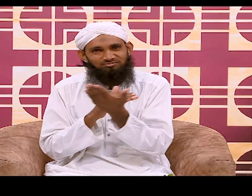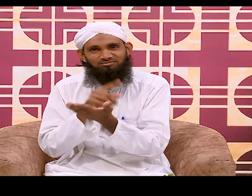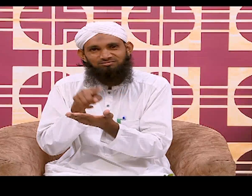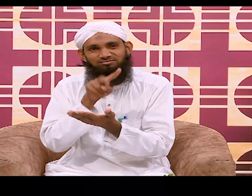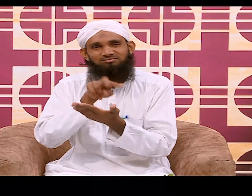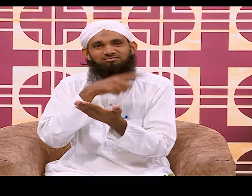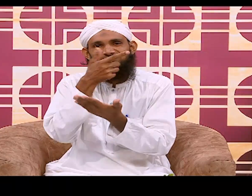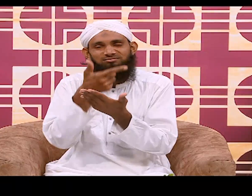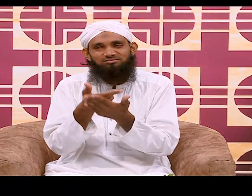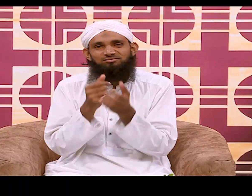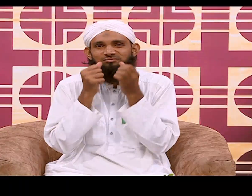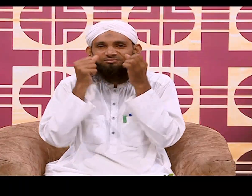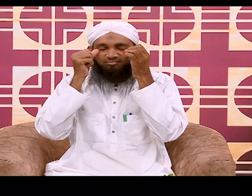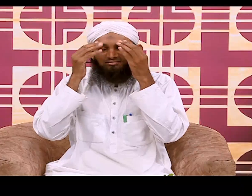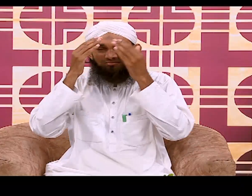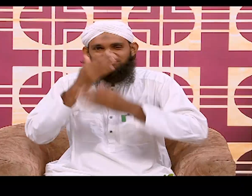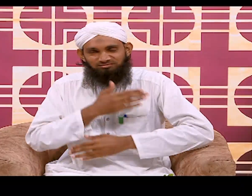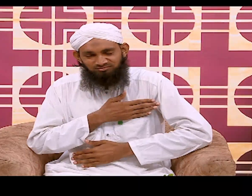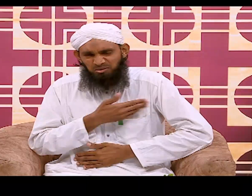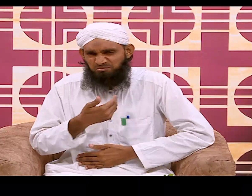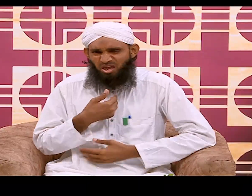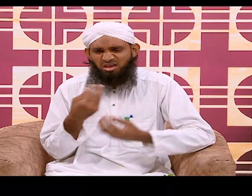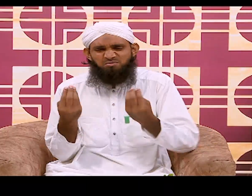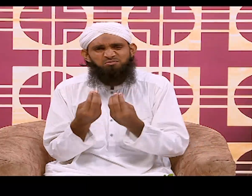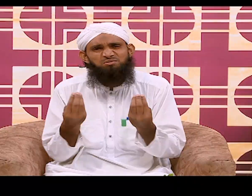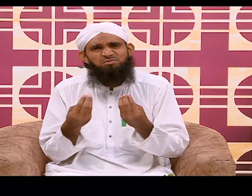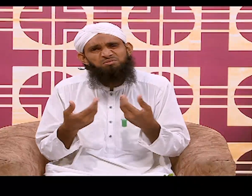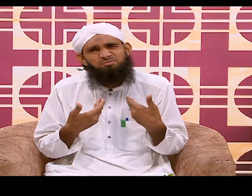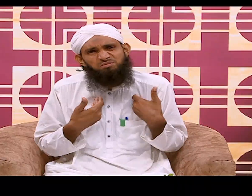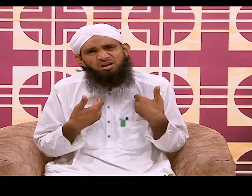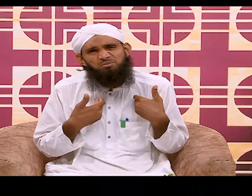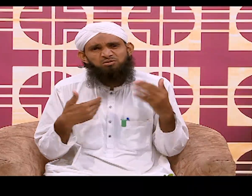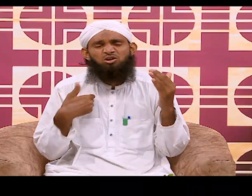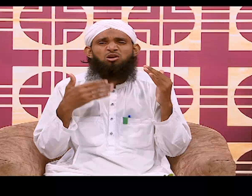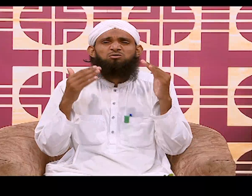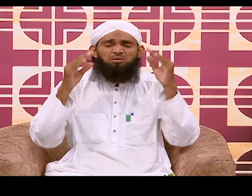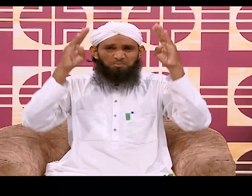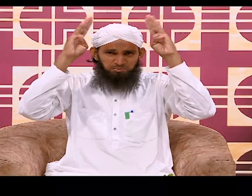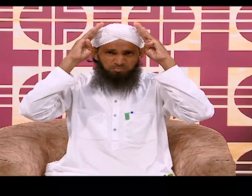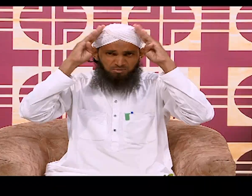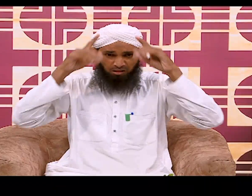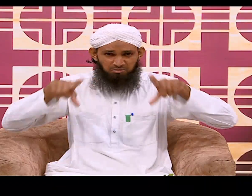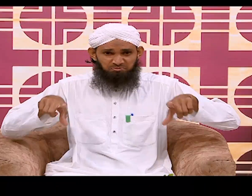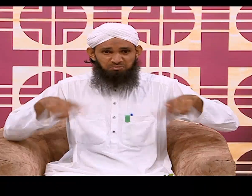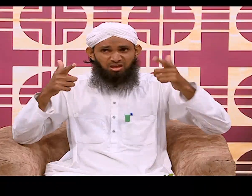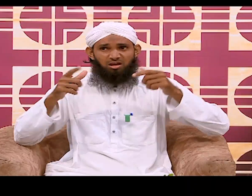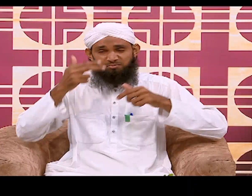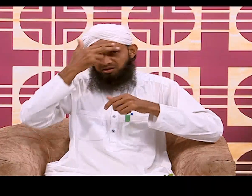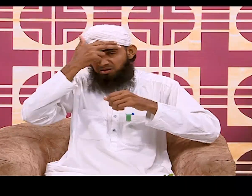صلی اللہ علیہ وآلہ وسلم، میں ایک اجمی شخص ہوں، بغداد کے عربی زبان کے ماہر لوگوں کے سامنے